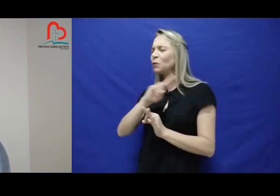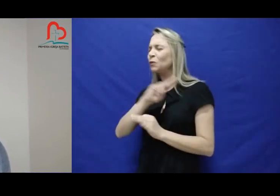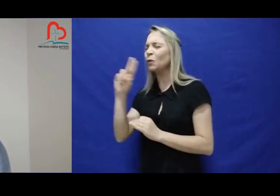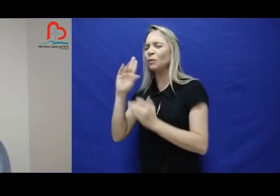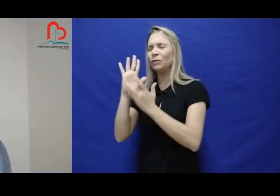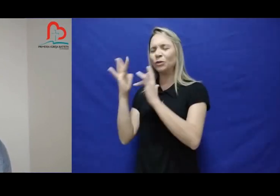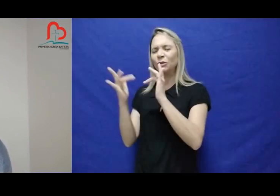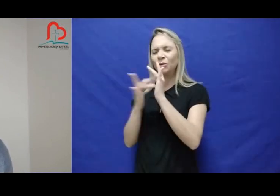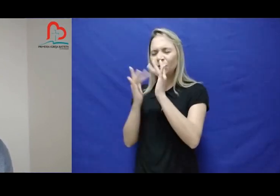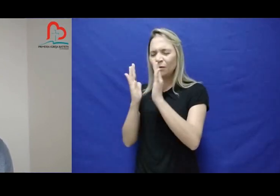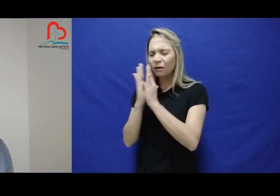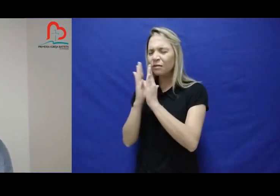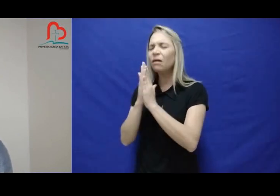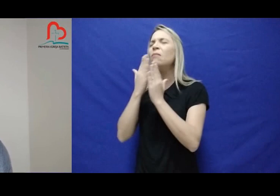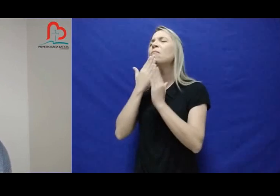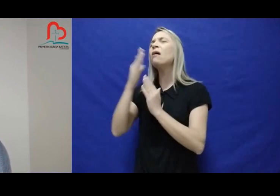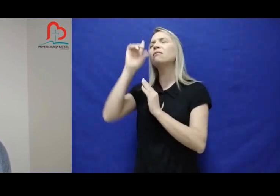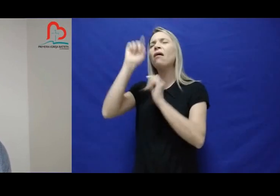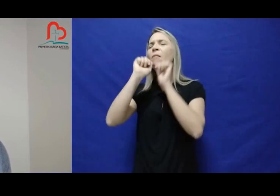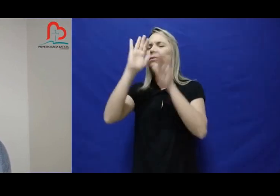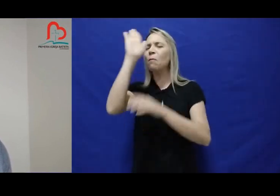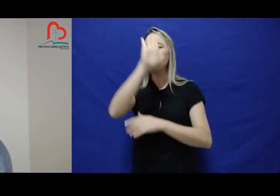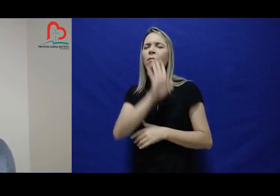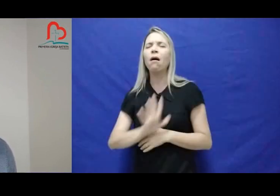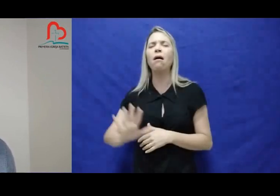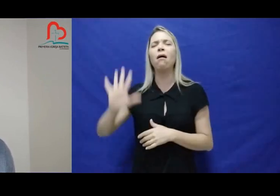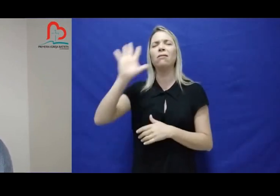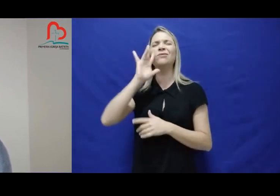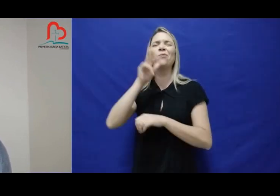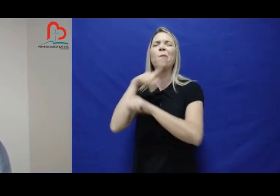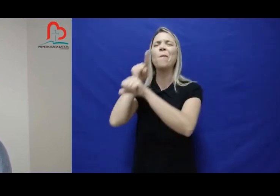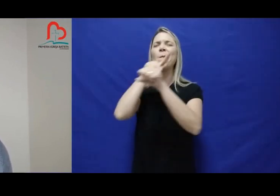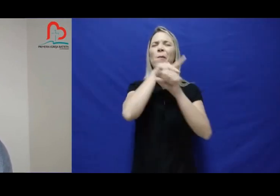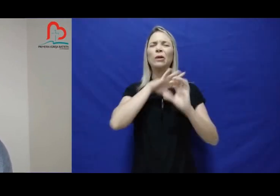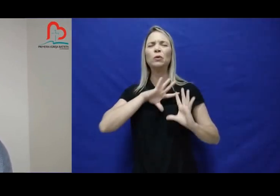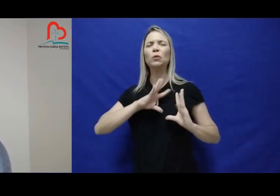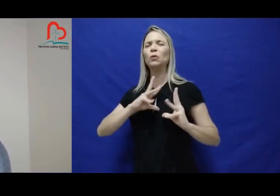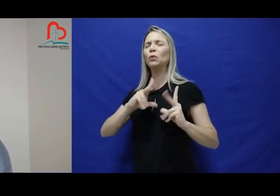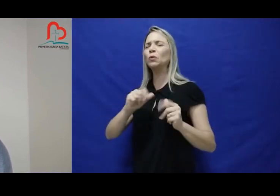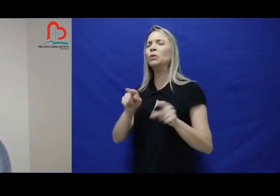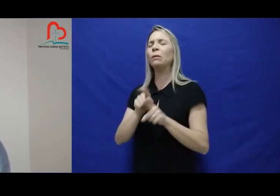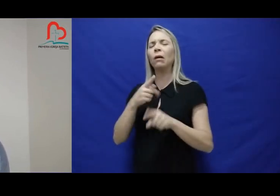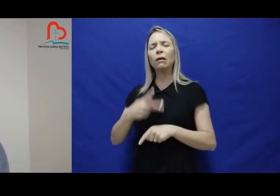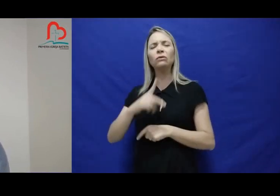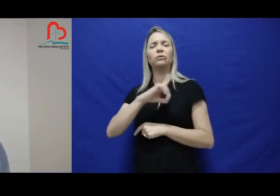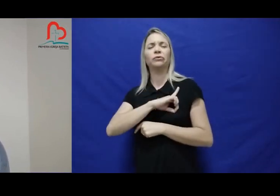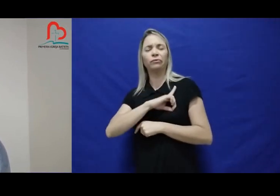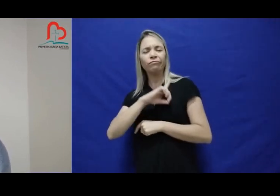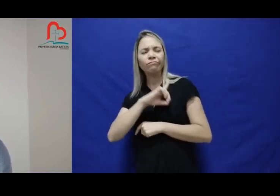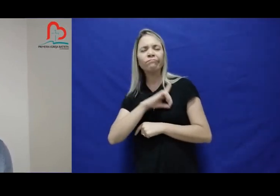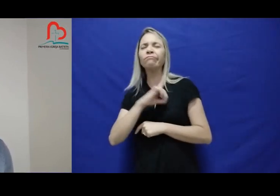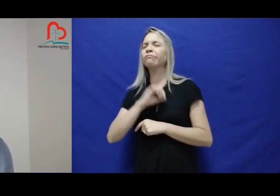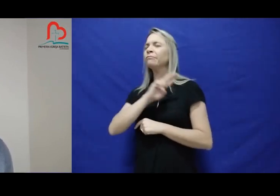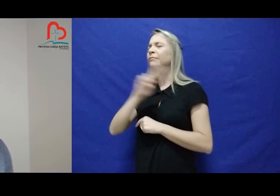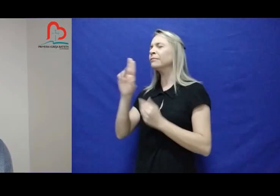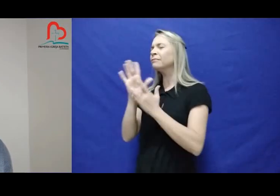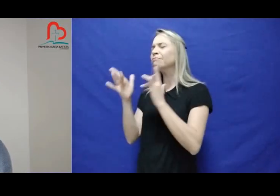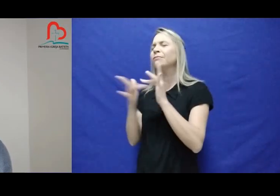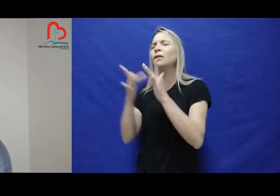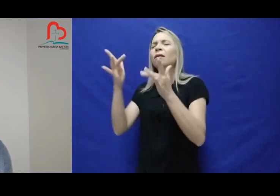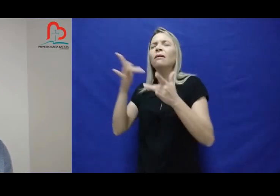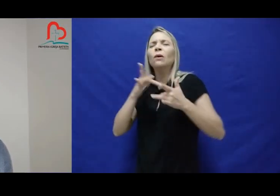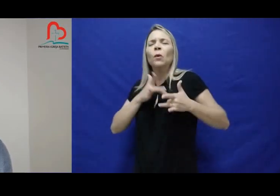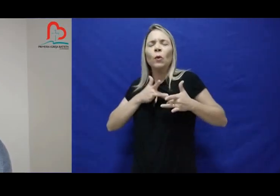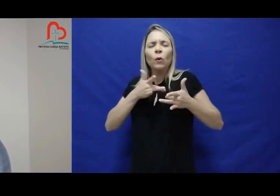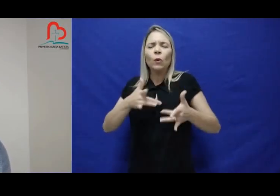porque somente Tu és digno. Ó Deus, em nome de Jesus, nós oramos por todo o nosso país, nós oramos pelas nações, nós oramos